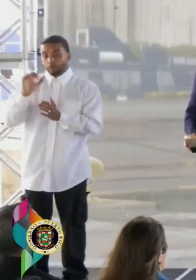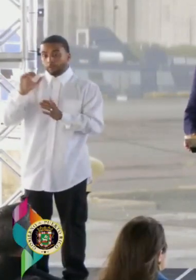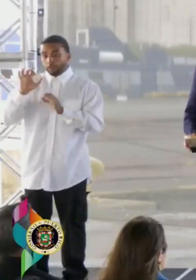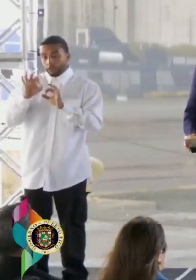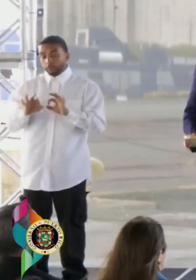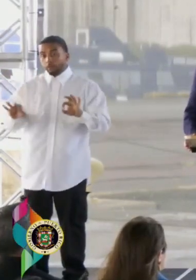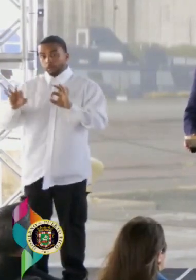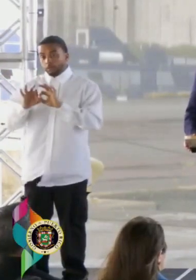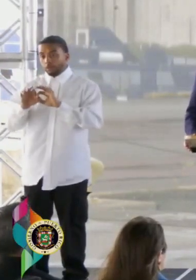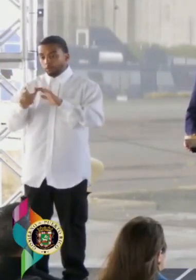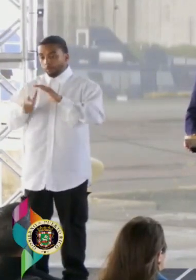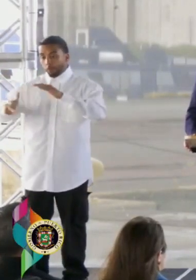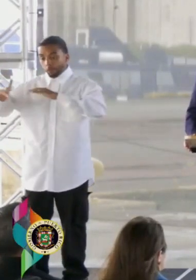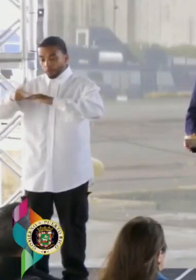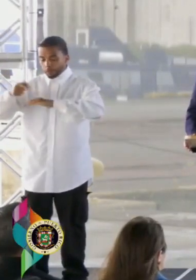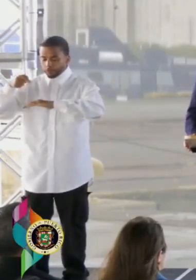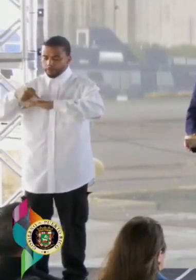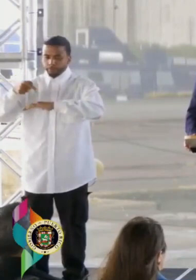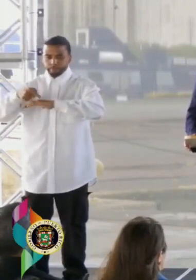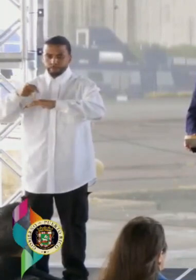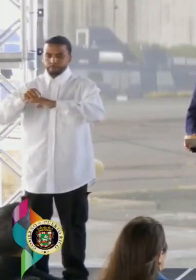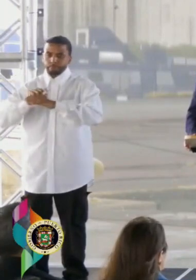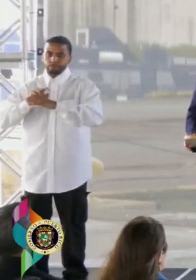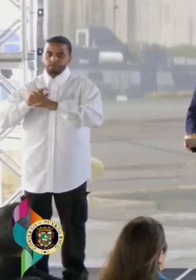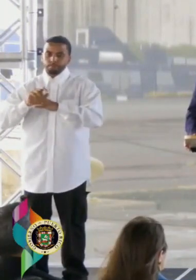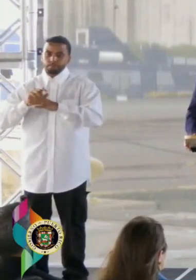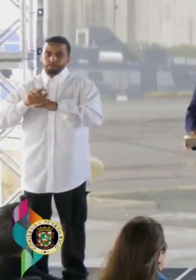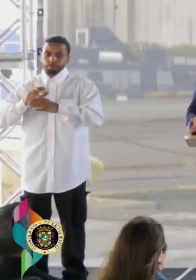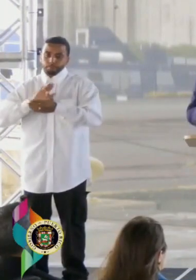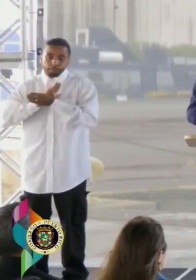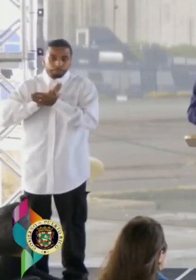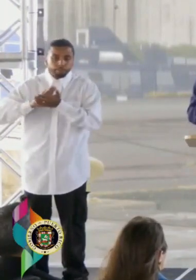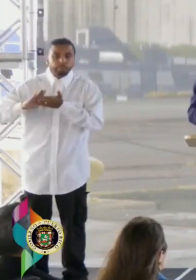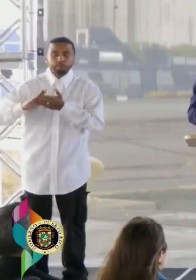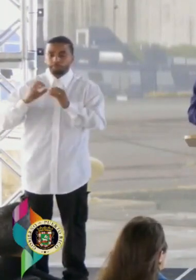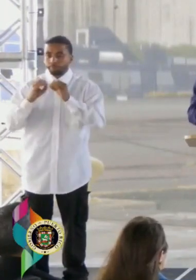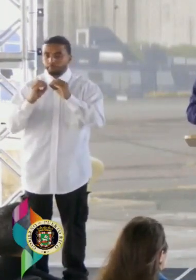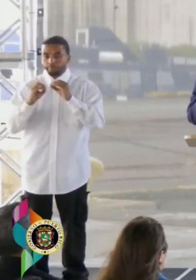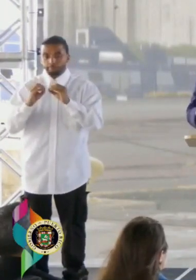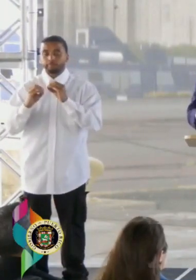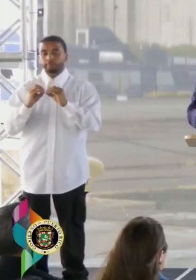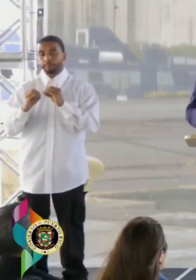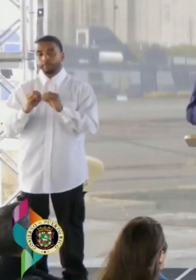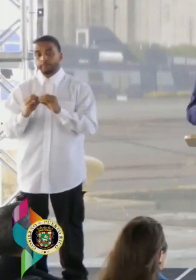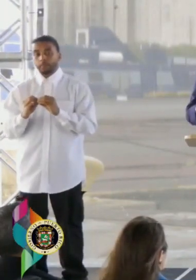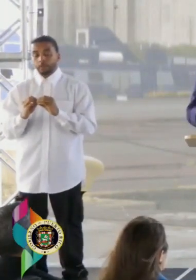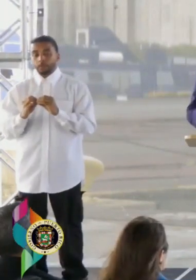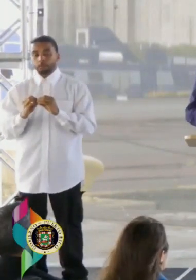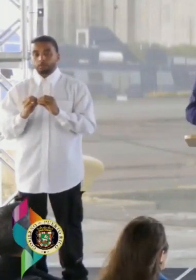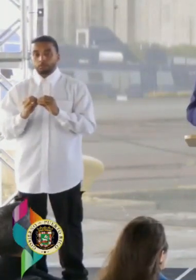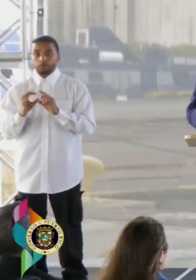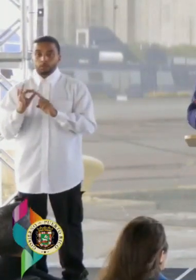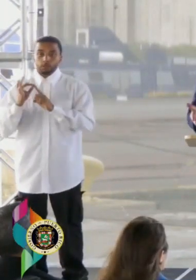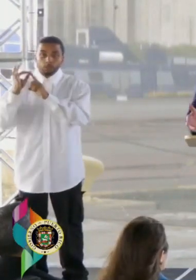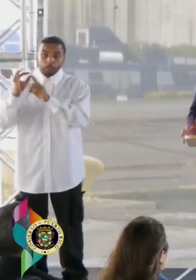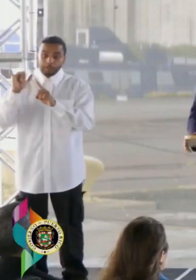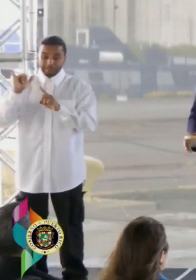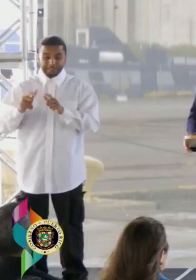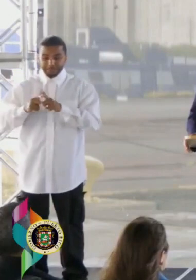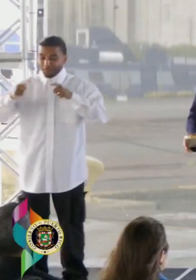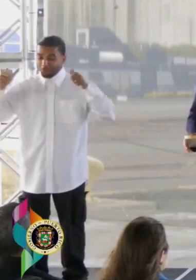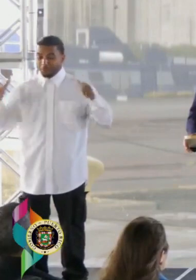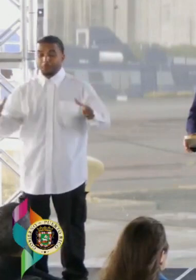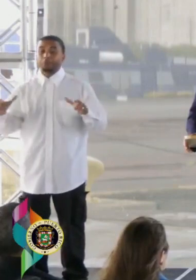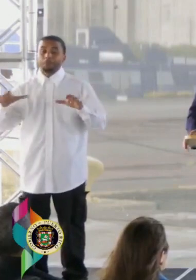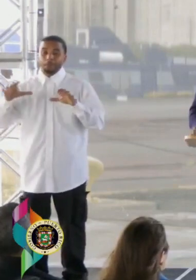en en óptimas condiciones es es crucial esto es una una enorme obra por eso va a tardar 5